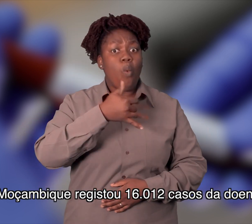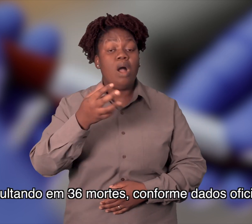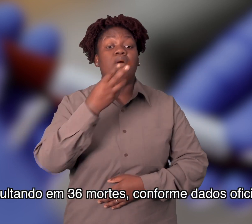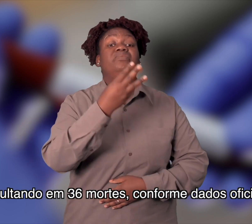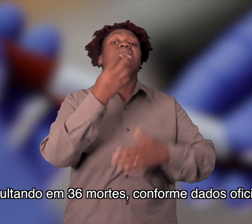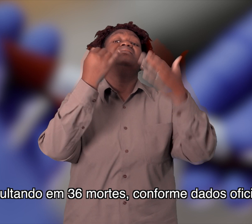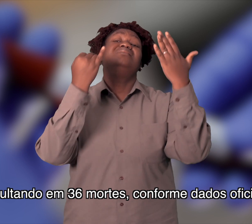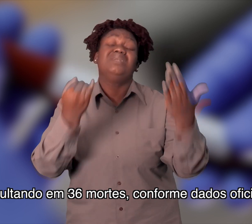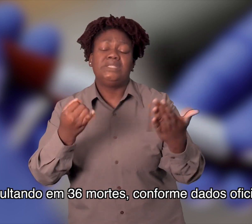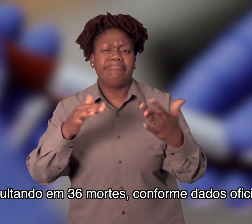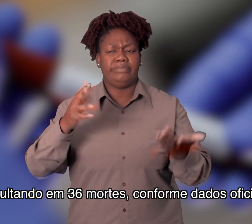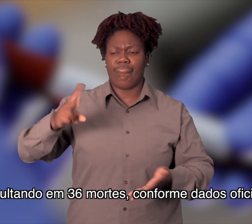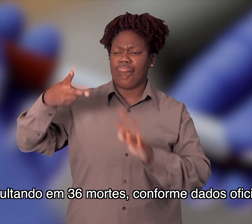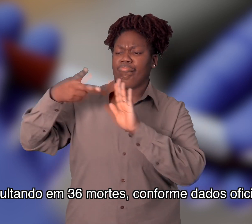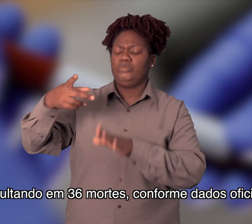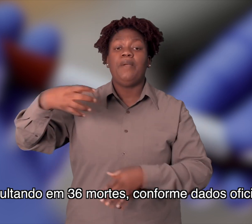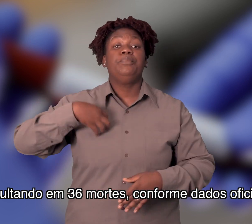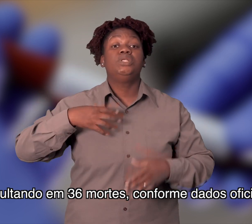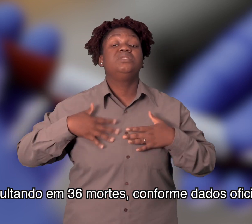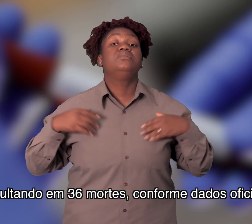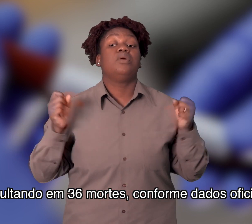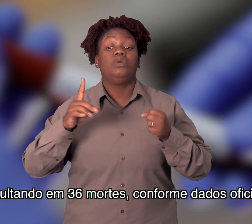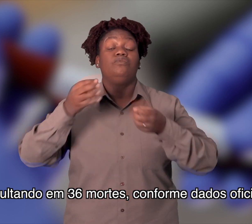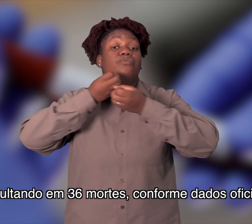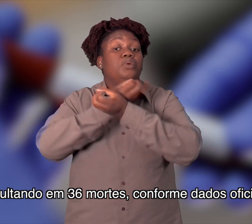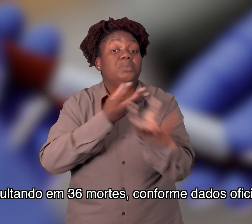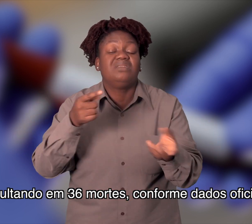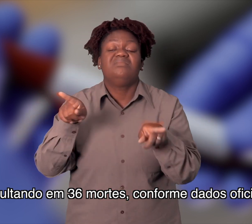resultando em 36 mortes, conforme dados oficiais.